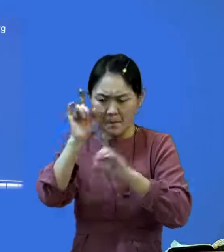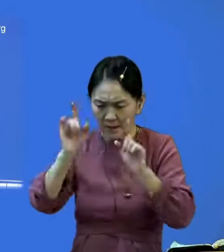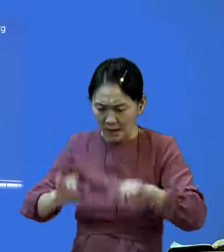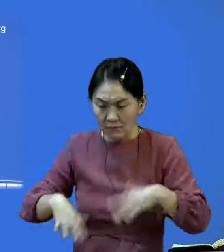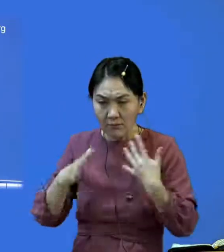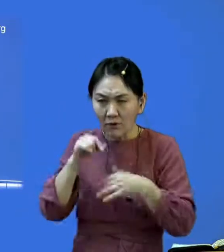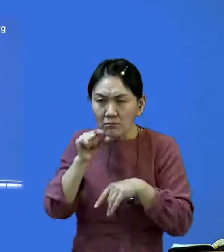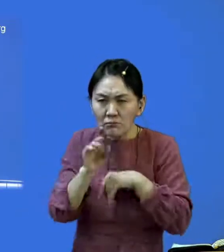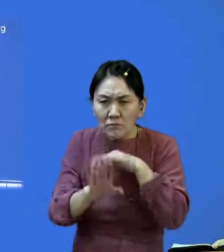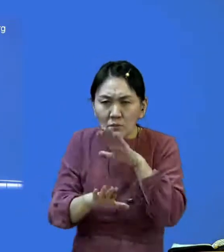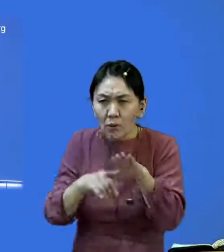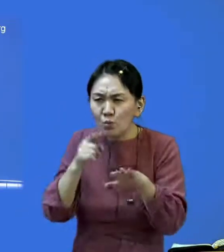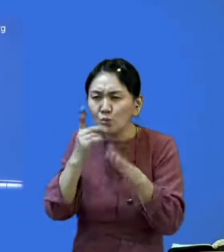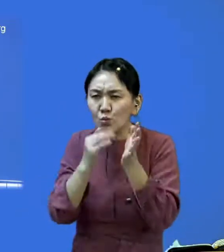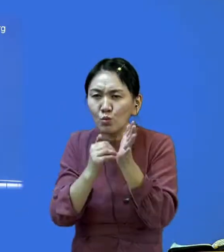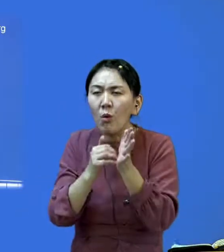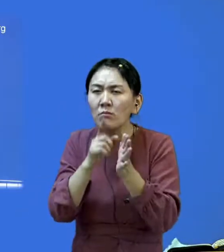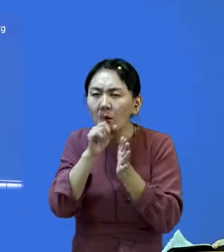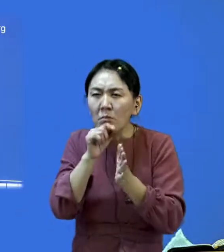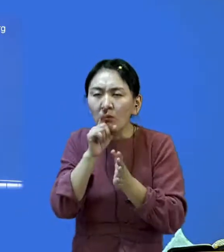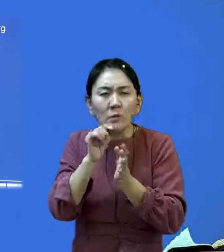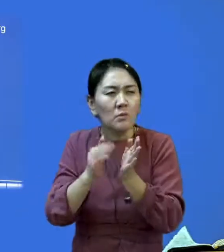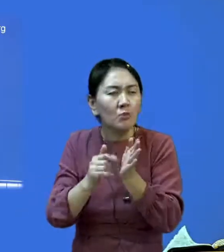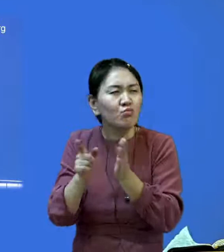вэ гэдгийг ухаарч амжаагүй яваад байгаа учраас